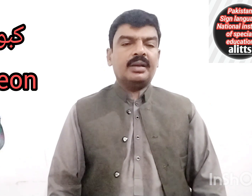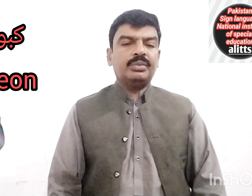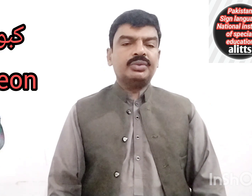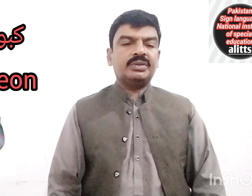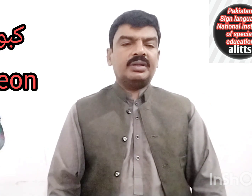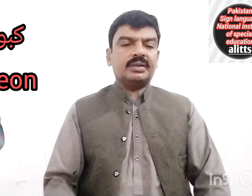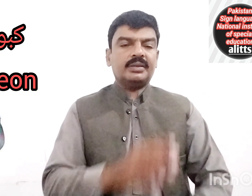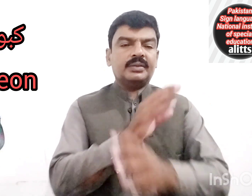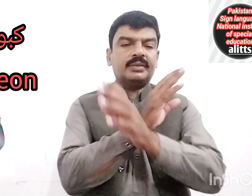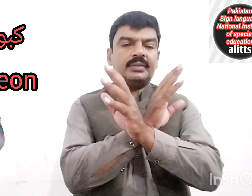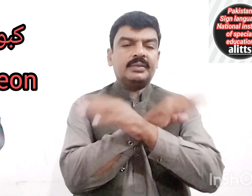कबूतर।